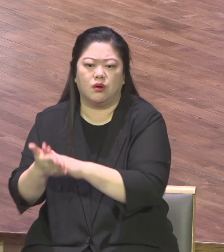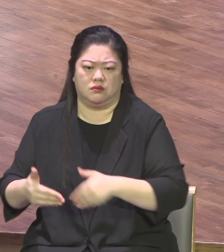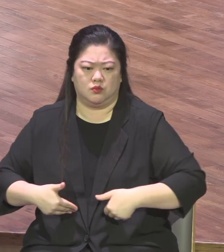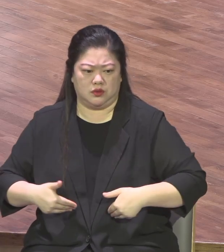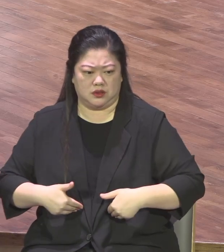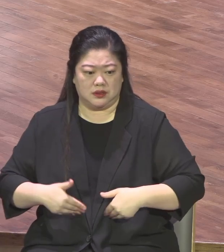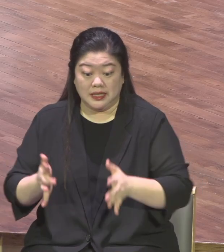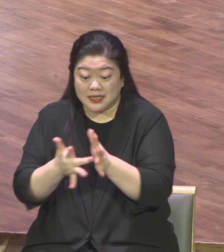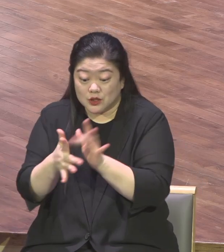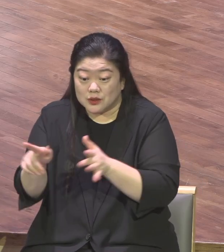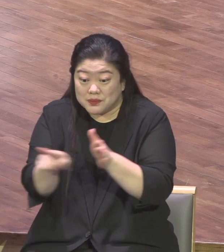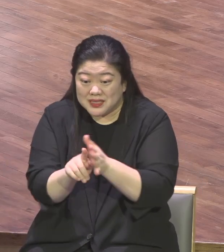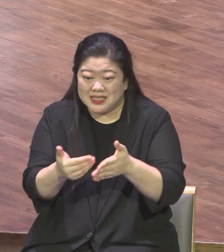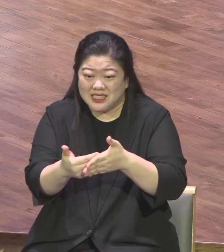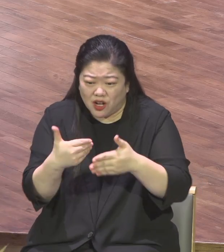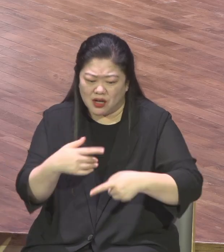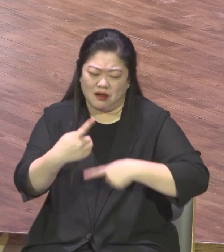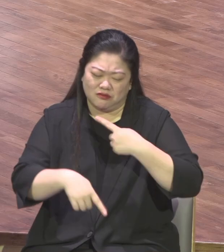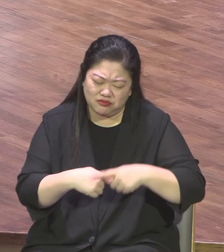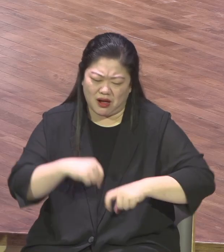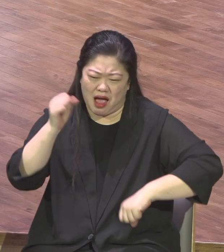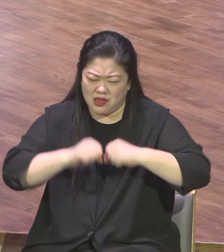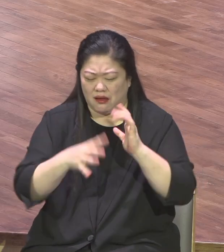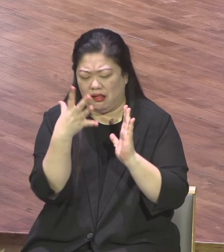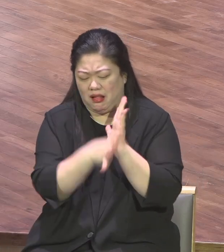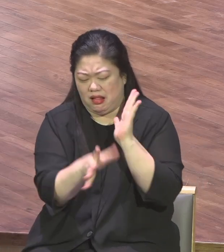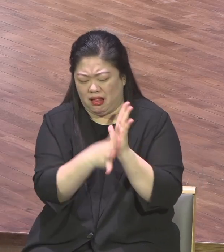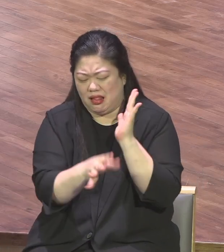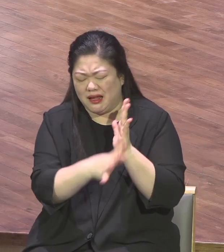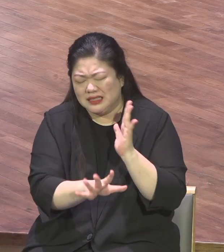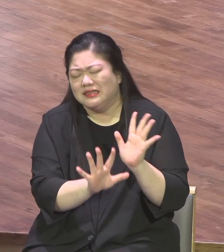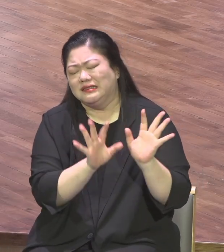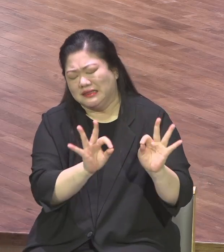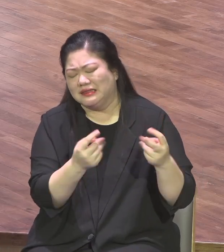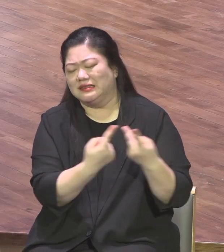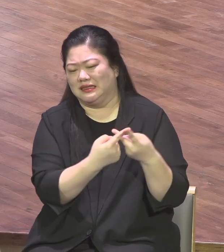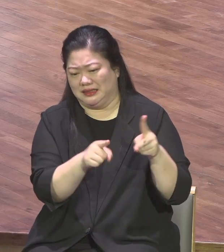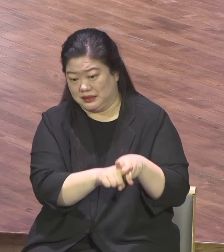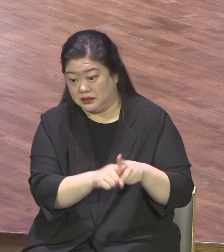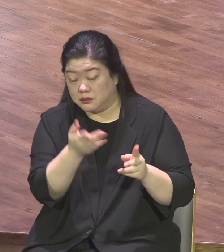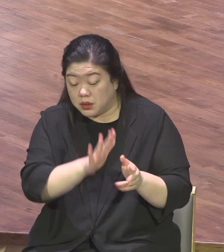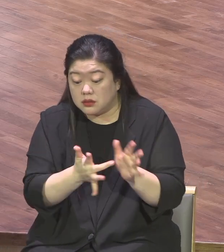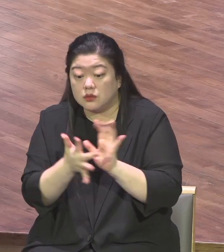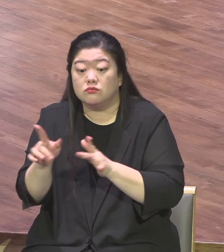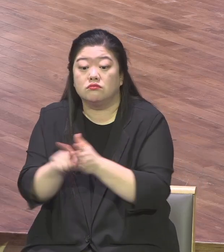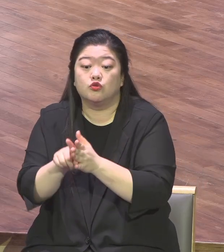달라. 생각이 달라. 노는 게 달라. 가치관이 달라.